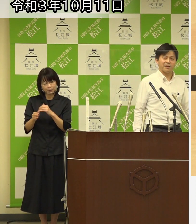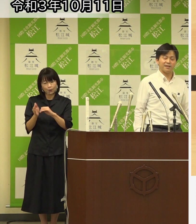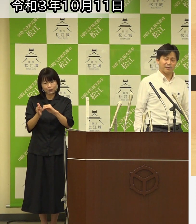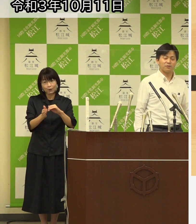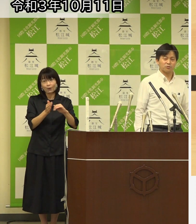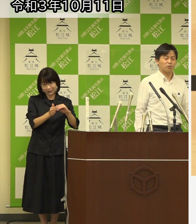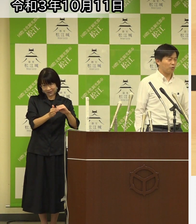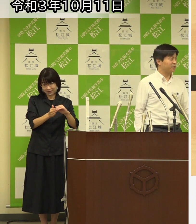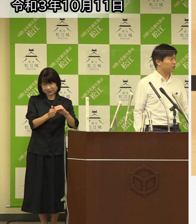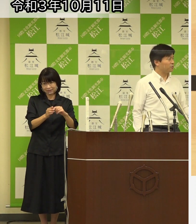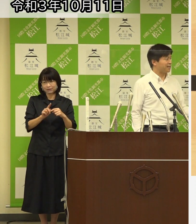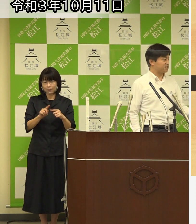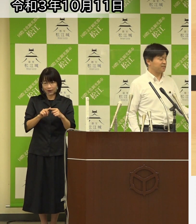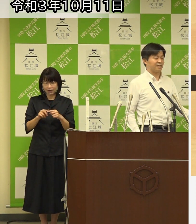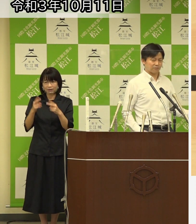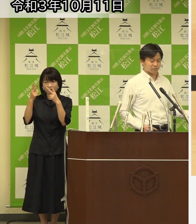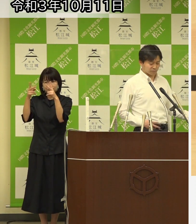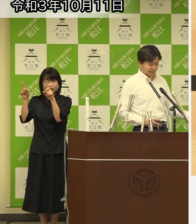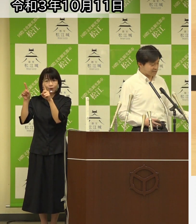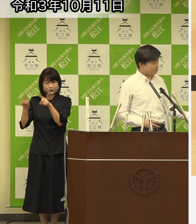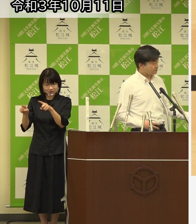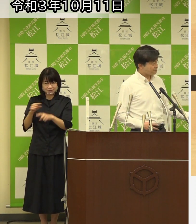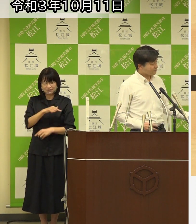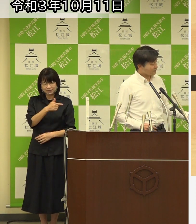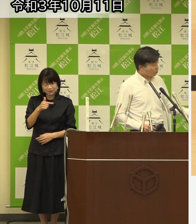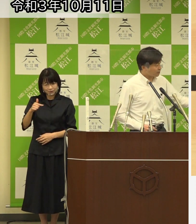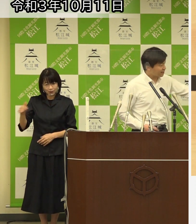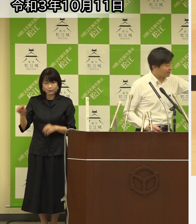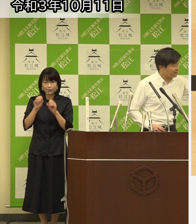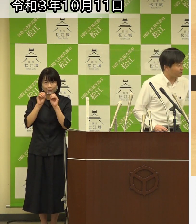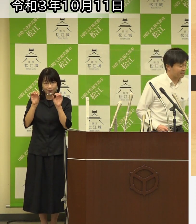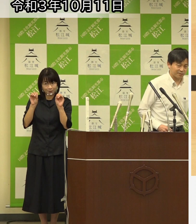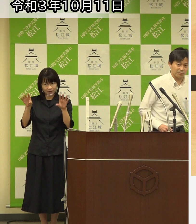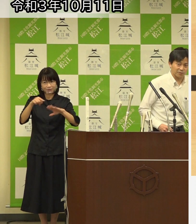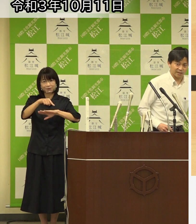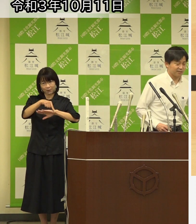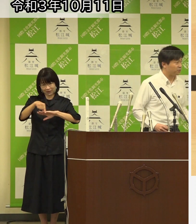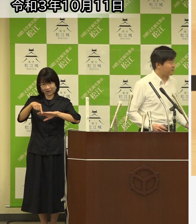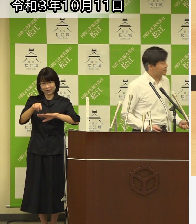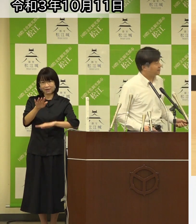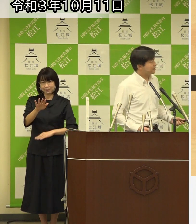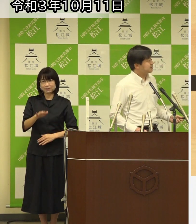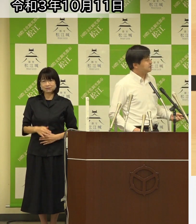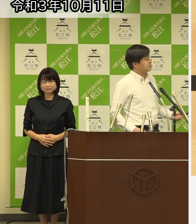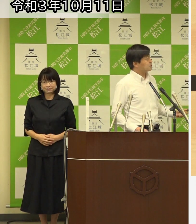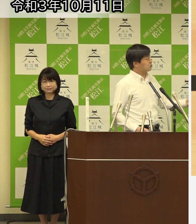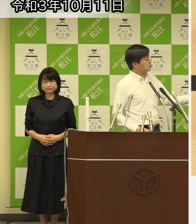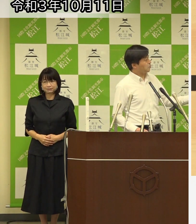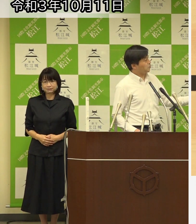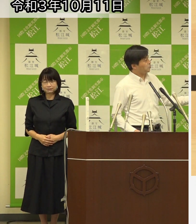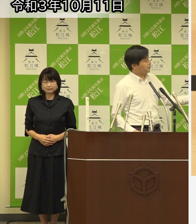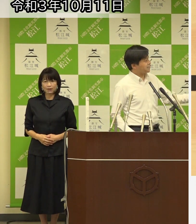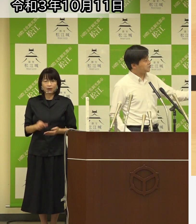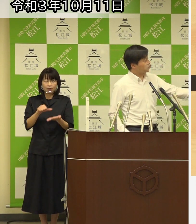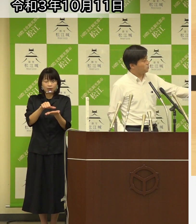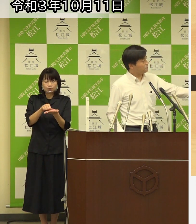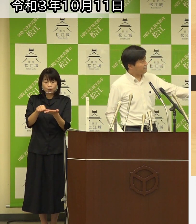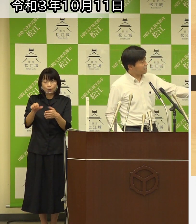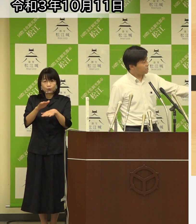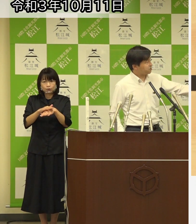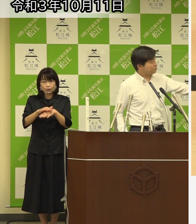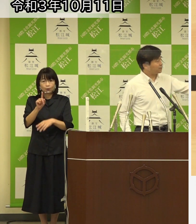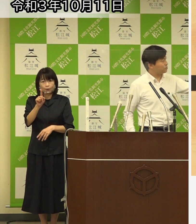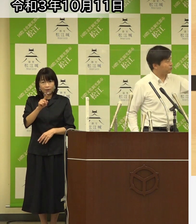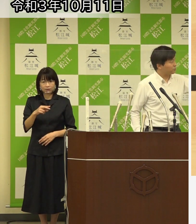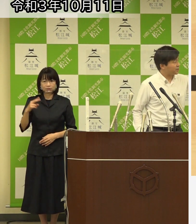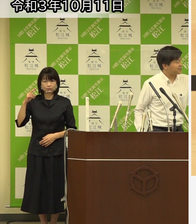その他イベント情報なども発信していく予定です。こういった形での発信を予定しております。登録方法は市のホーム